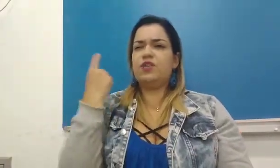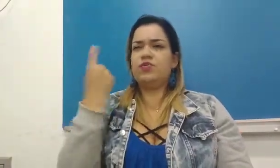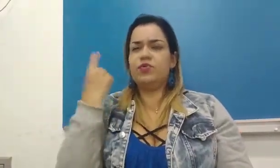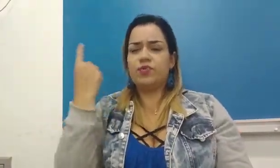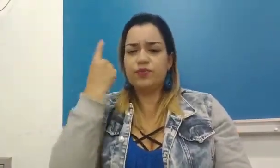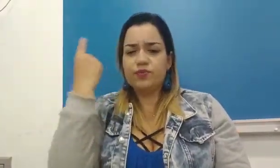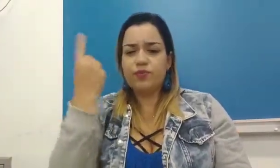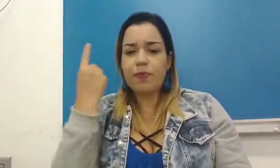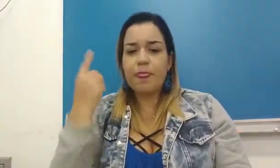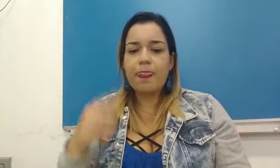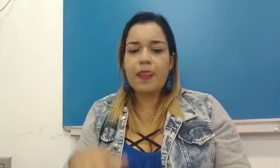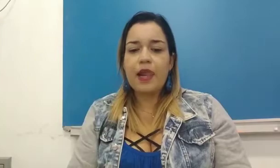furacão,